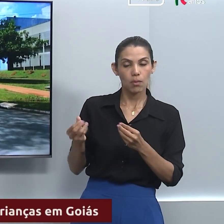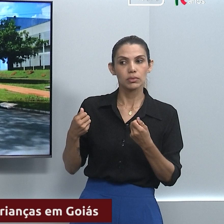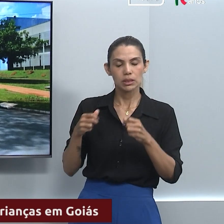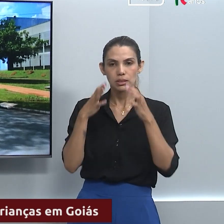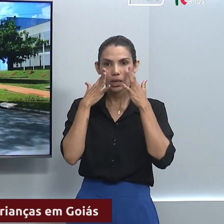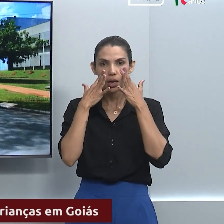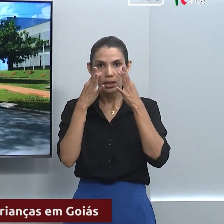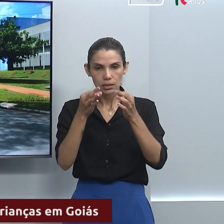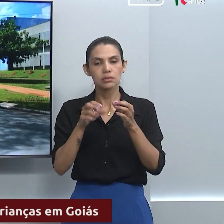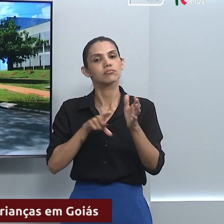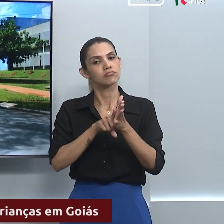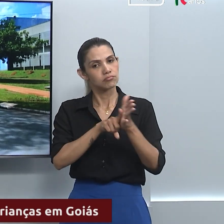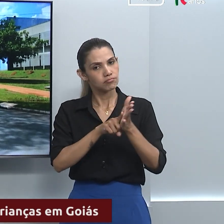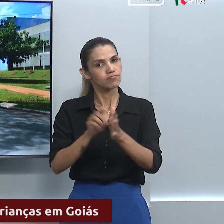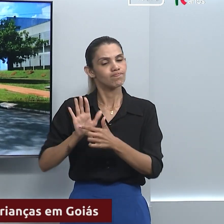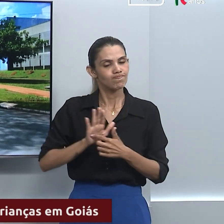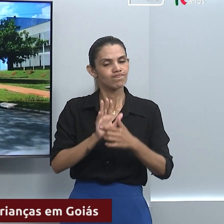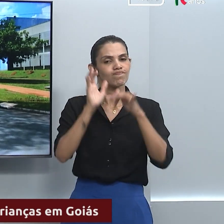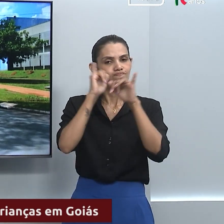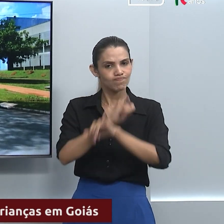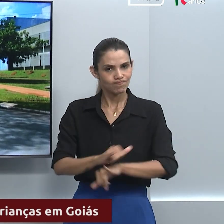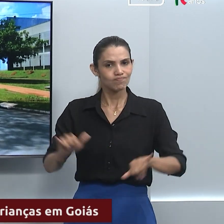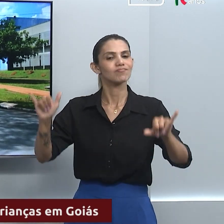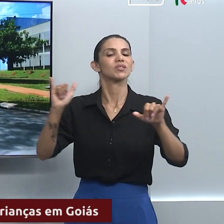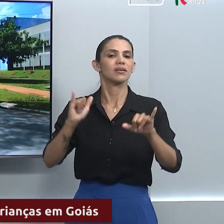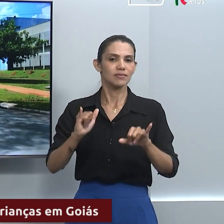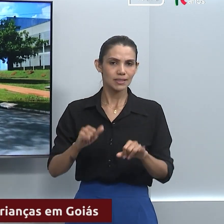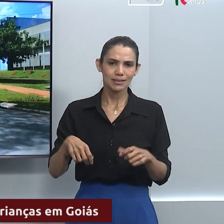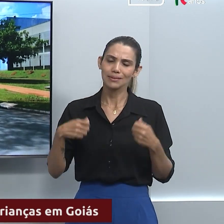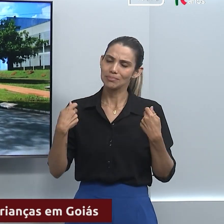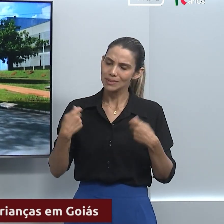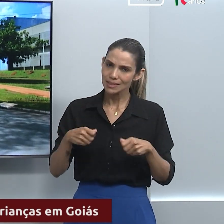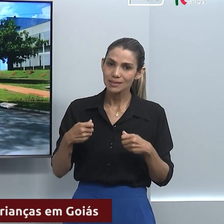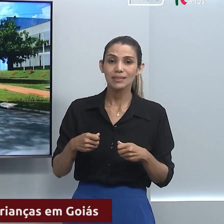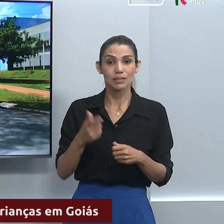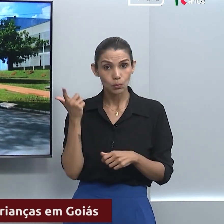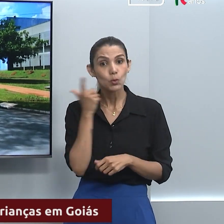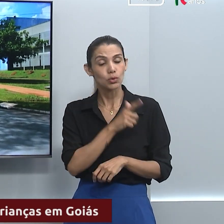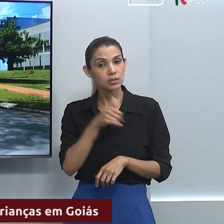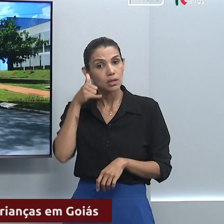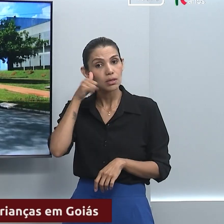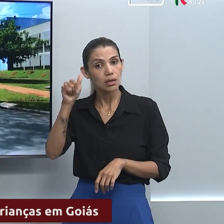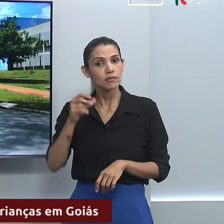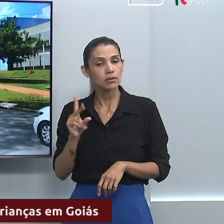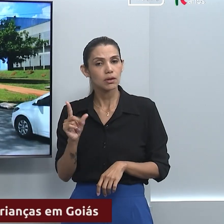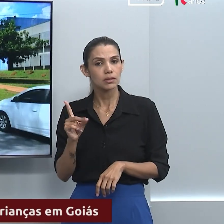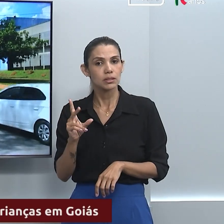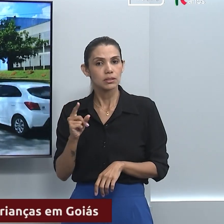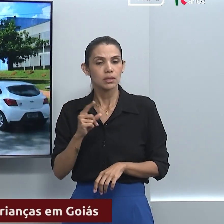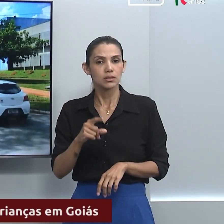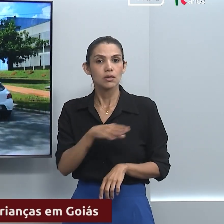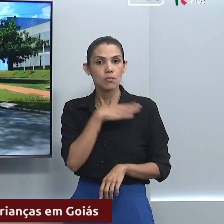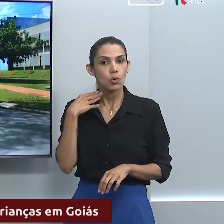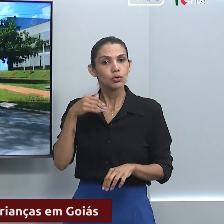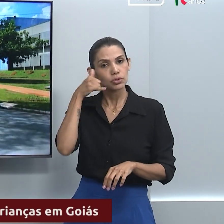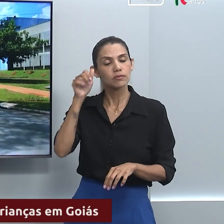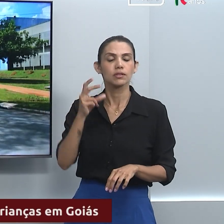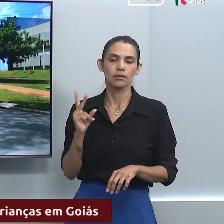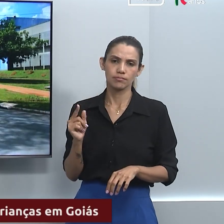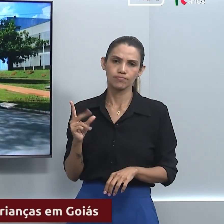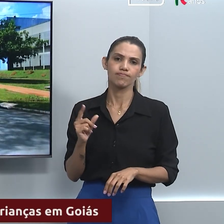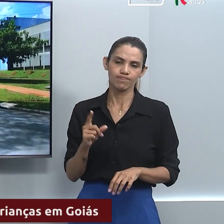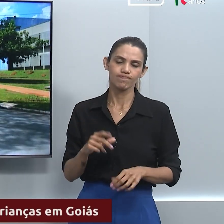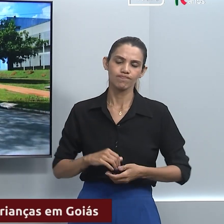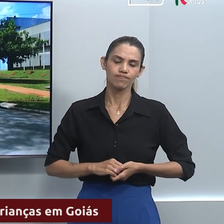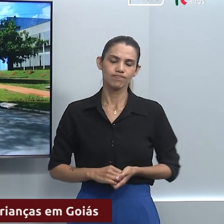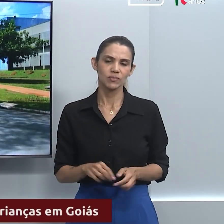como alerta que a situação ainda tem acontecido, que é possível evitar mortes e também qualquer tipo de consequência na